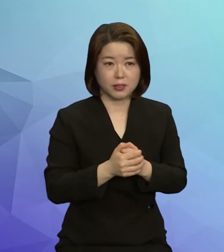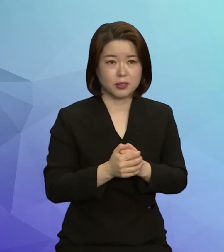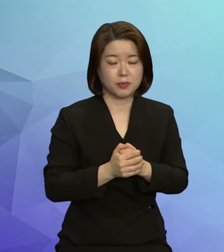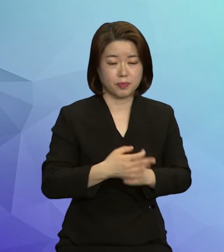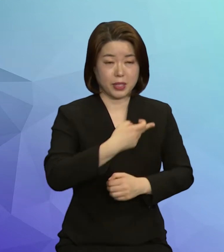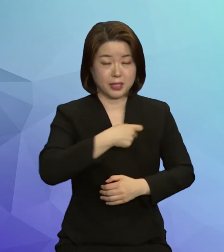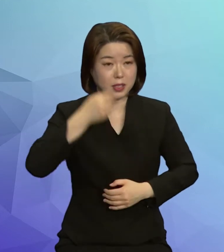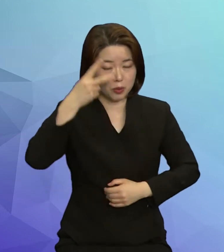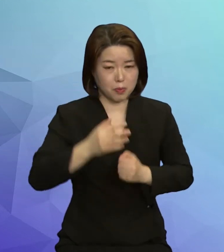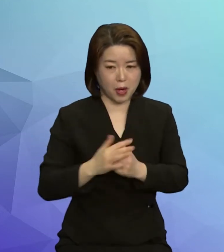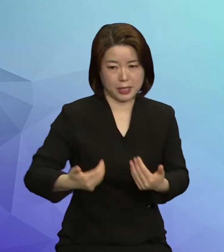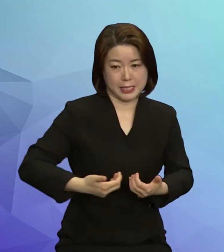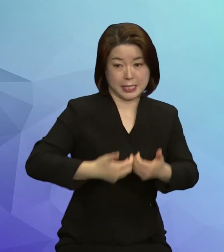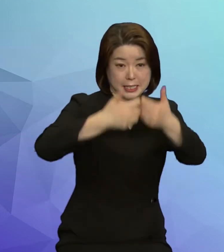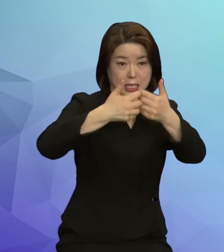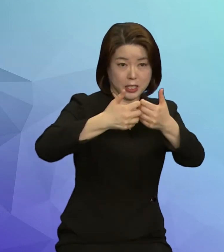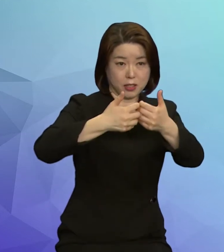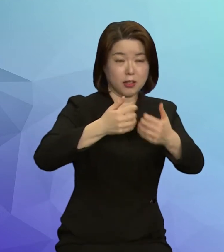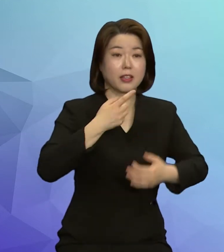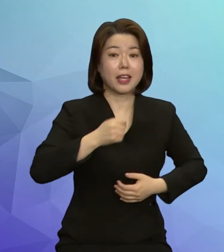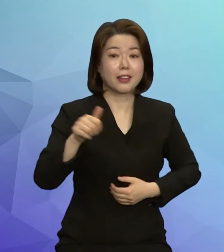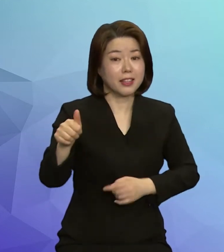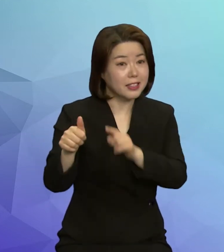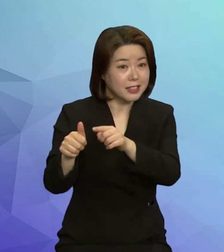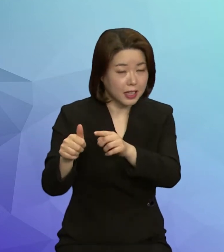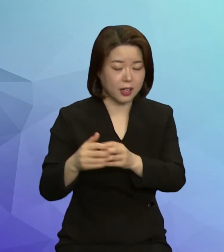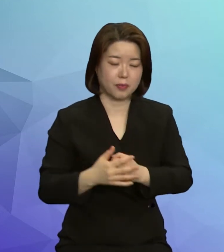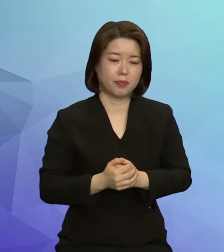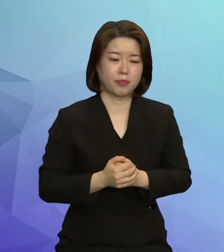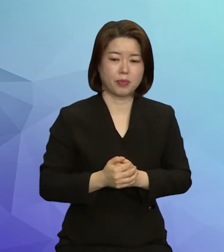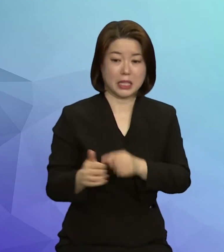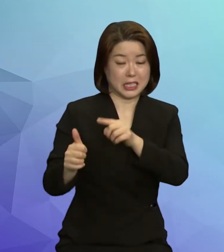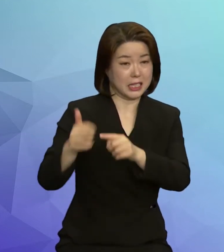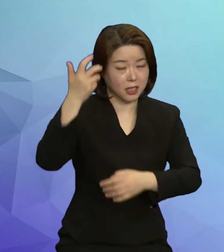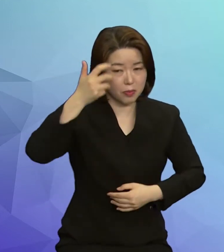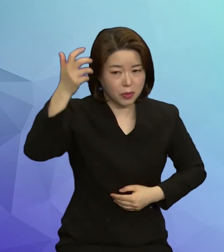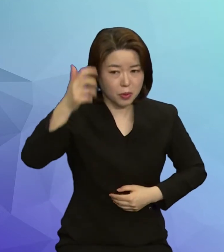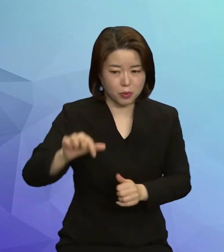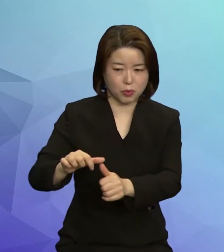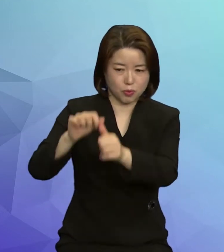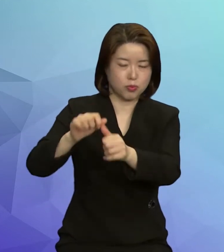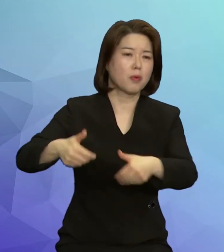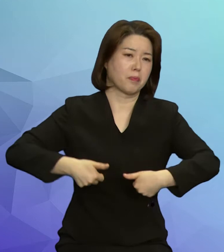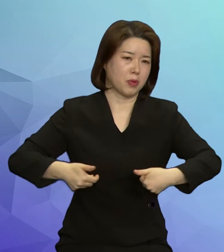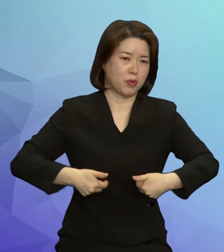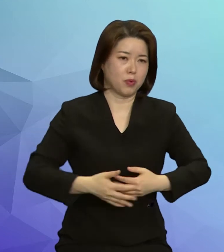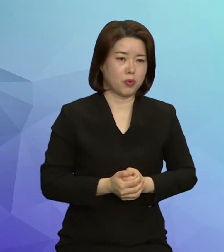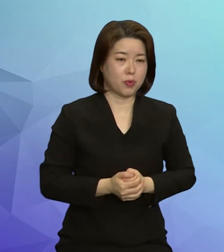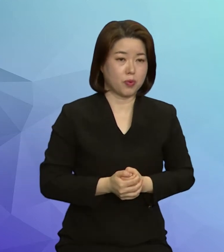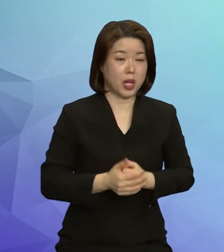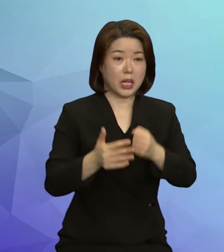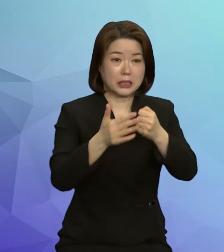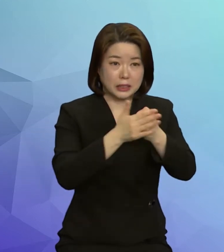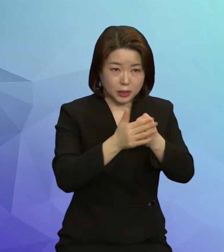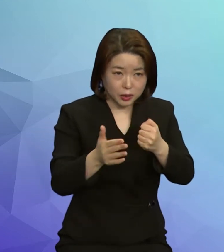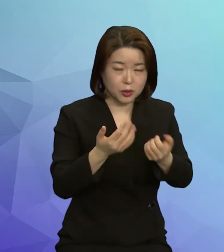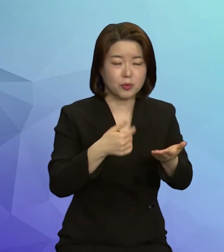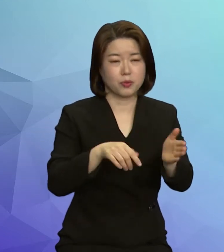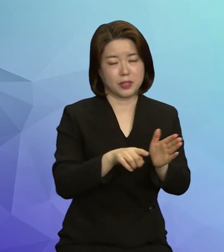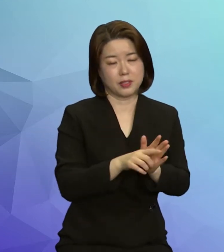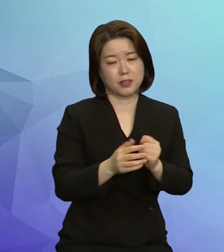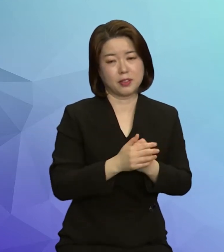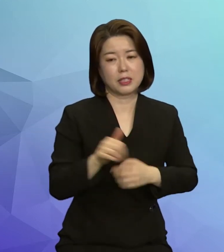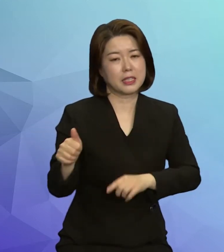그 사도 바울을 대적했던 그 사람의 영혼도 구원해야 된다는 거예요.